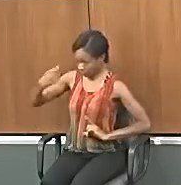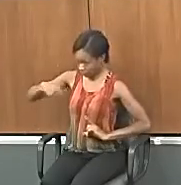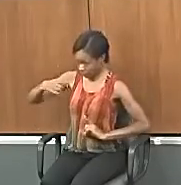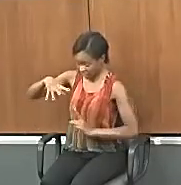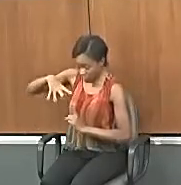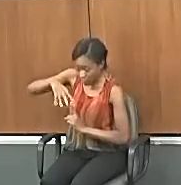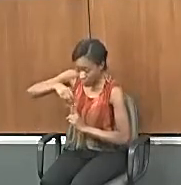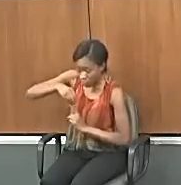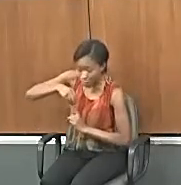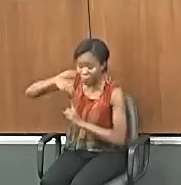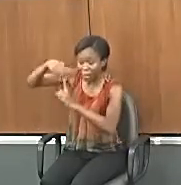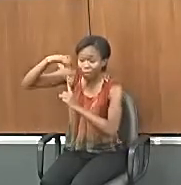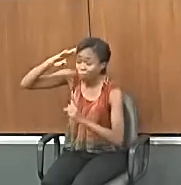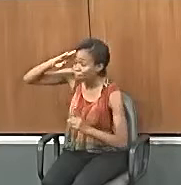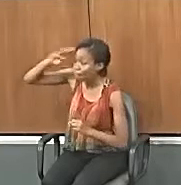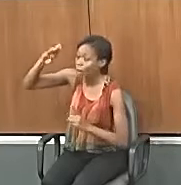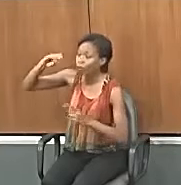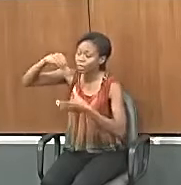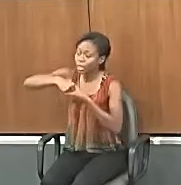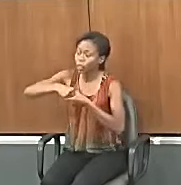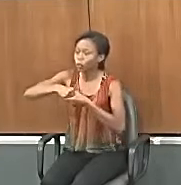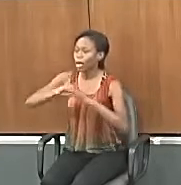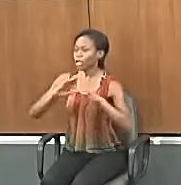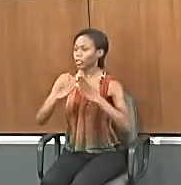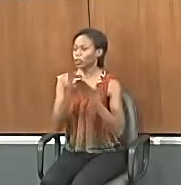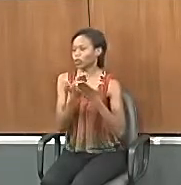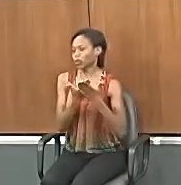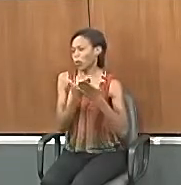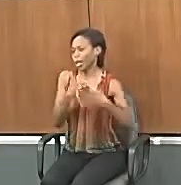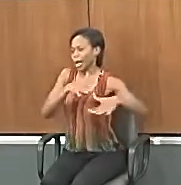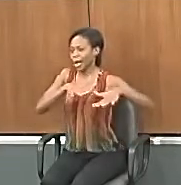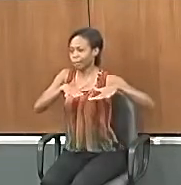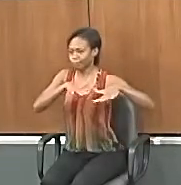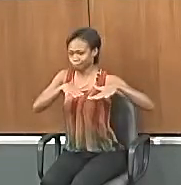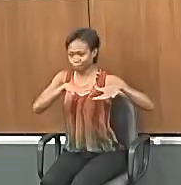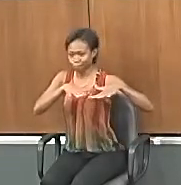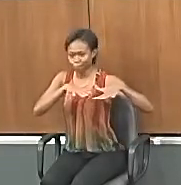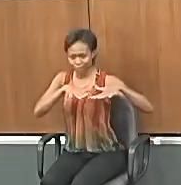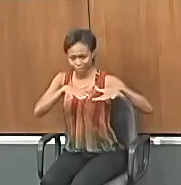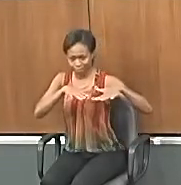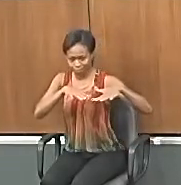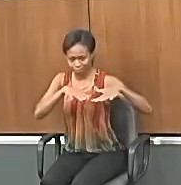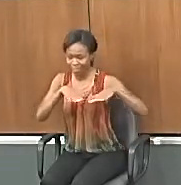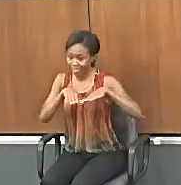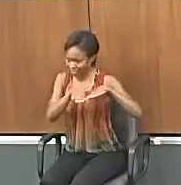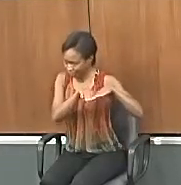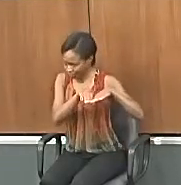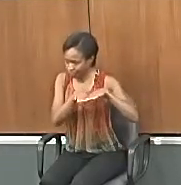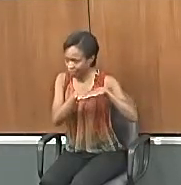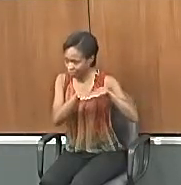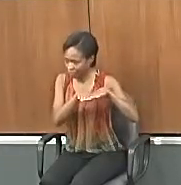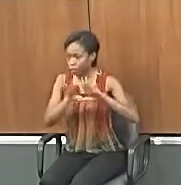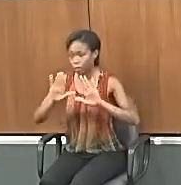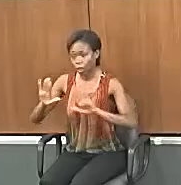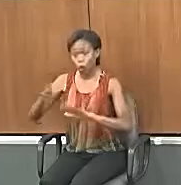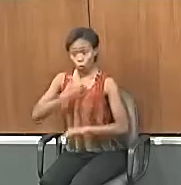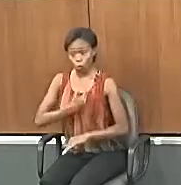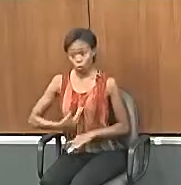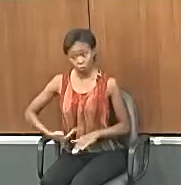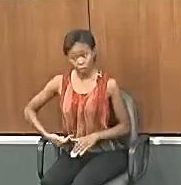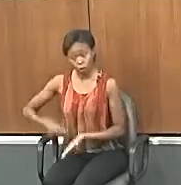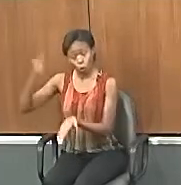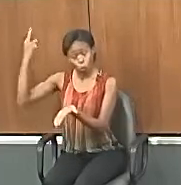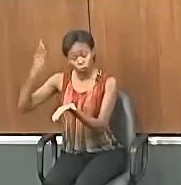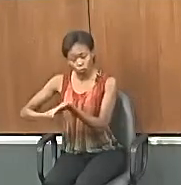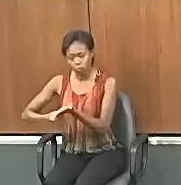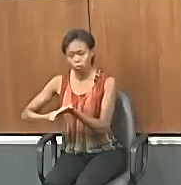preferencialmente na rede regular é necessário que o compromisso firmado pelo estado em fornecer educação